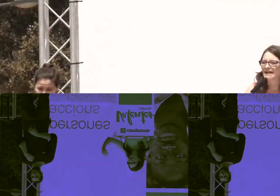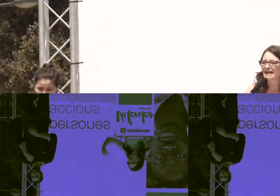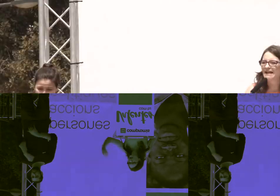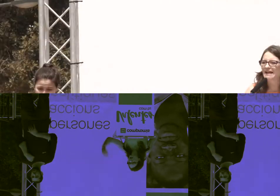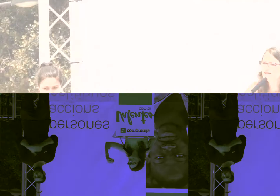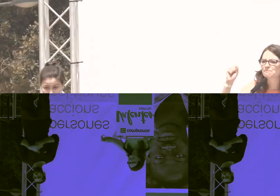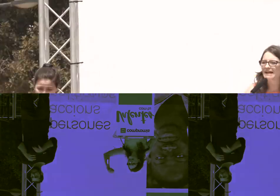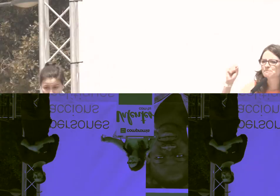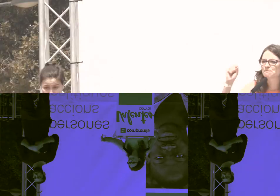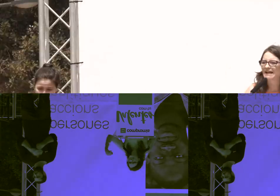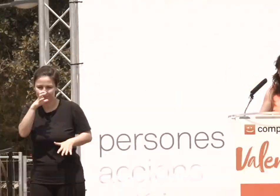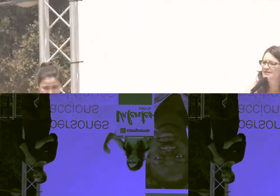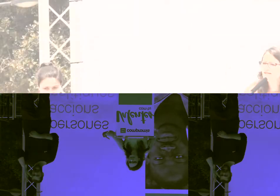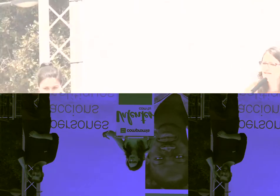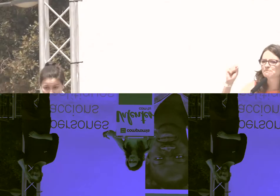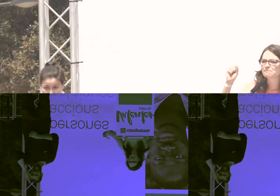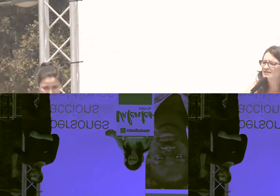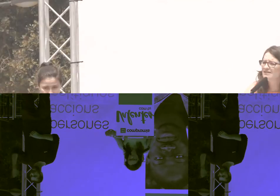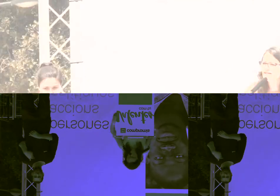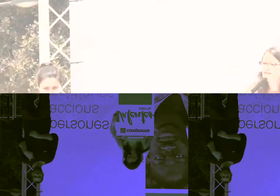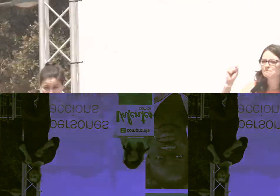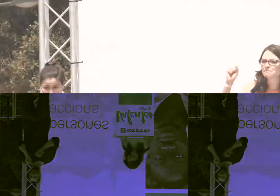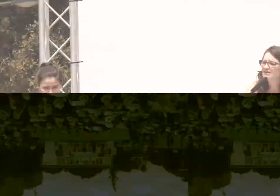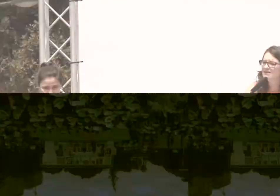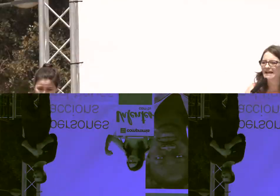Rajoy, senta la veu d'este poble.